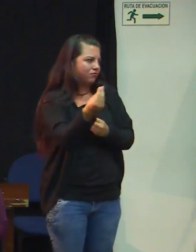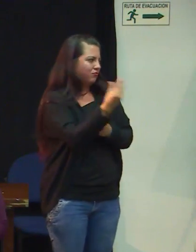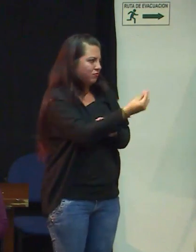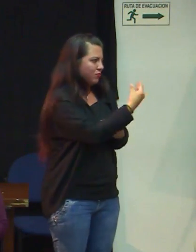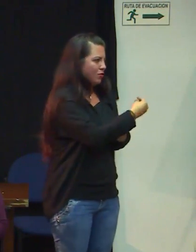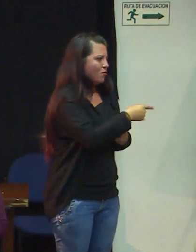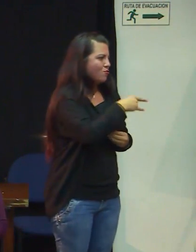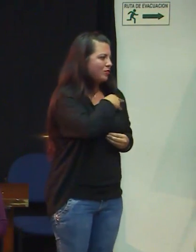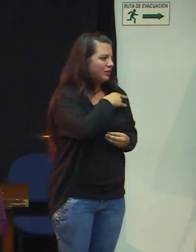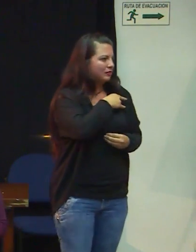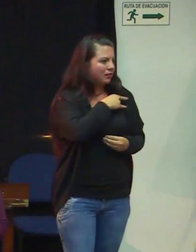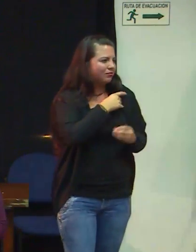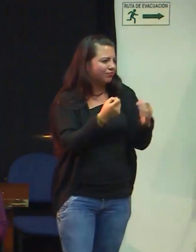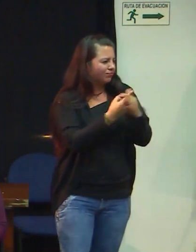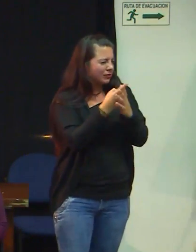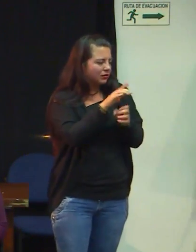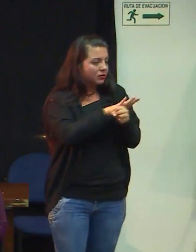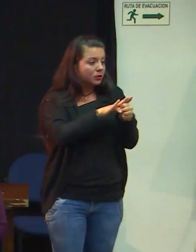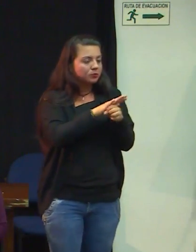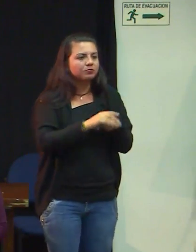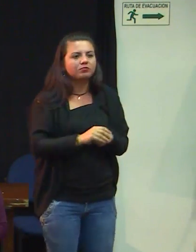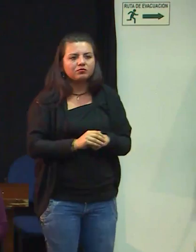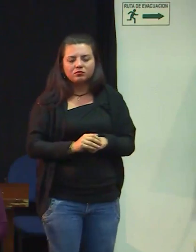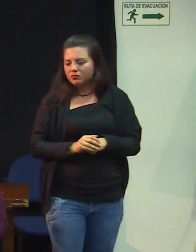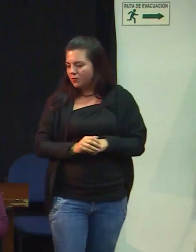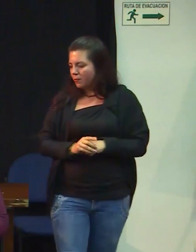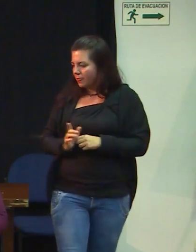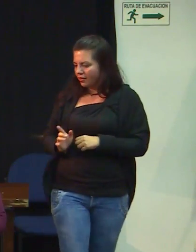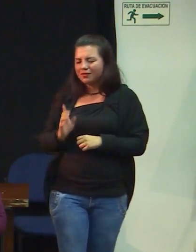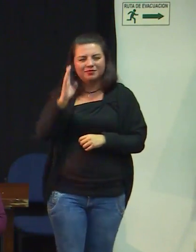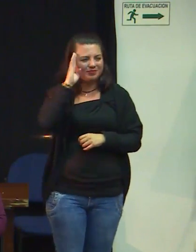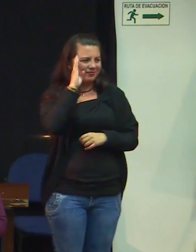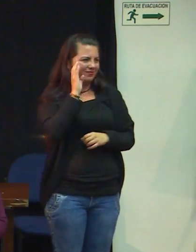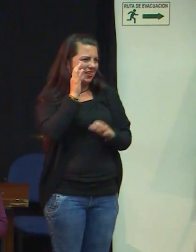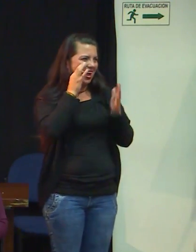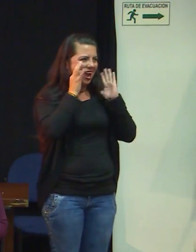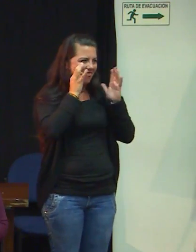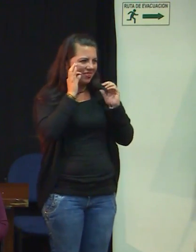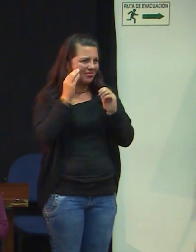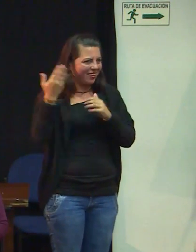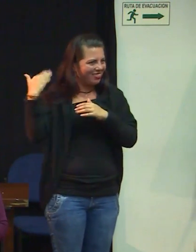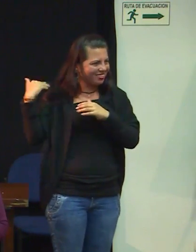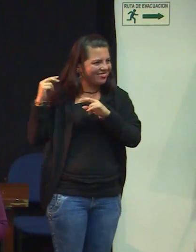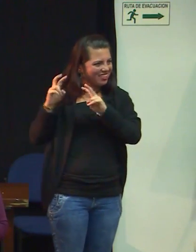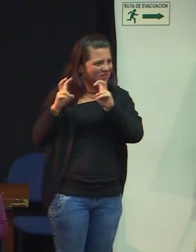Bueno, digamos que a lo largo del café hemos abarcado las diferentes problemáticas